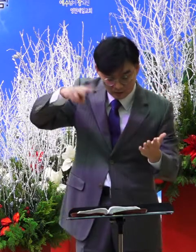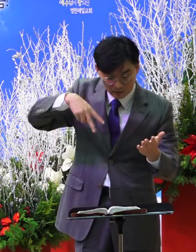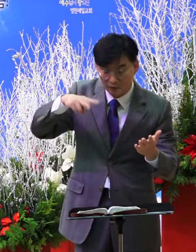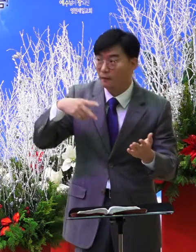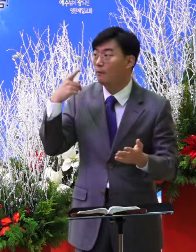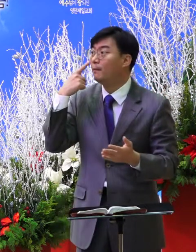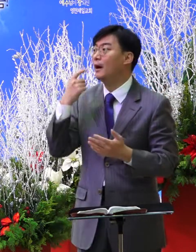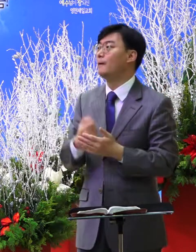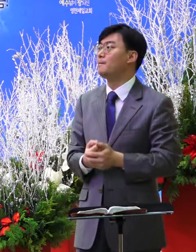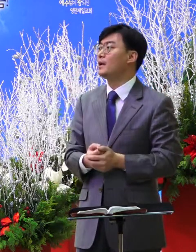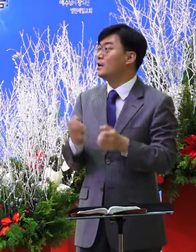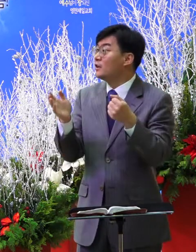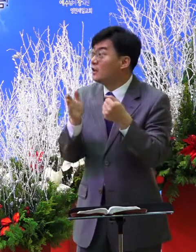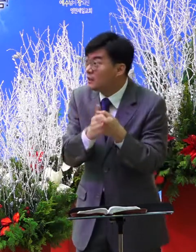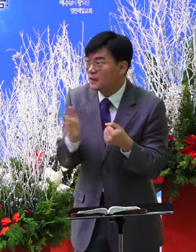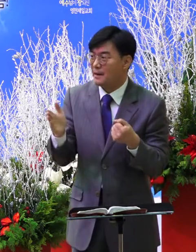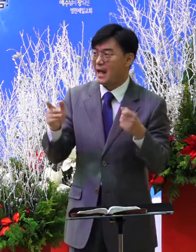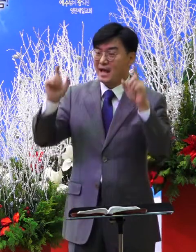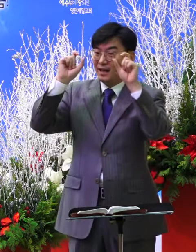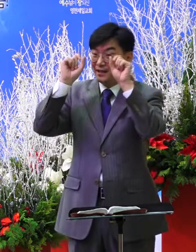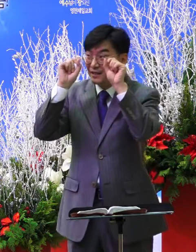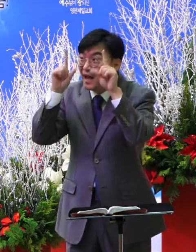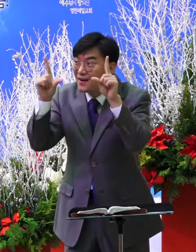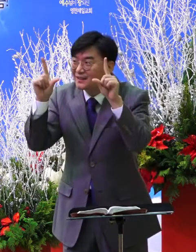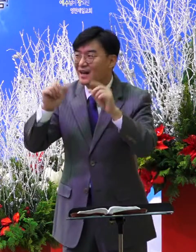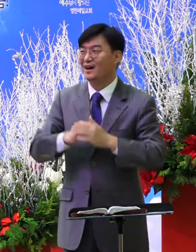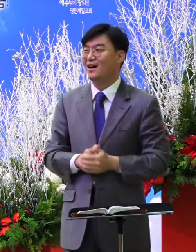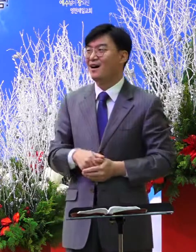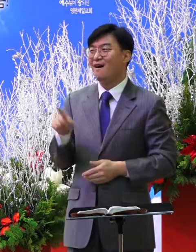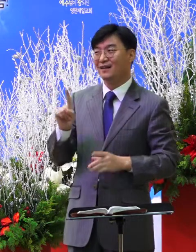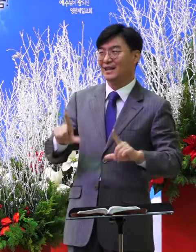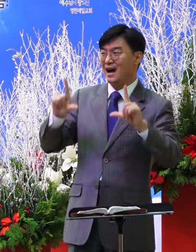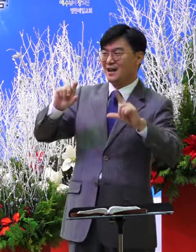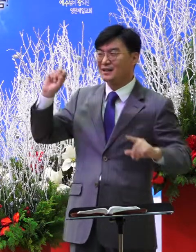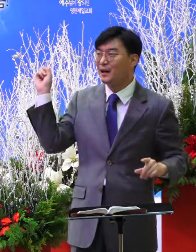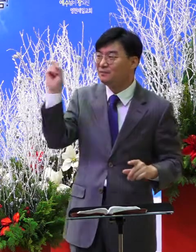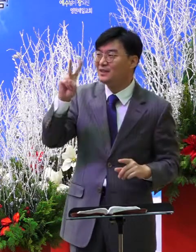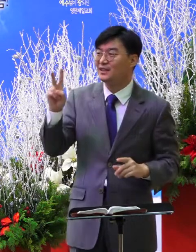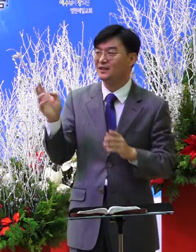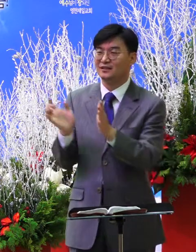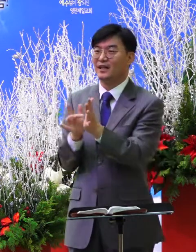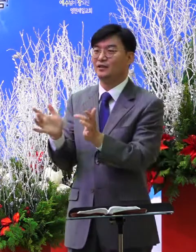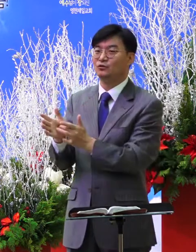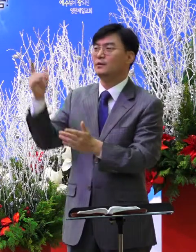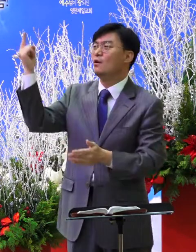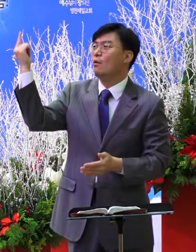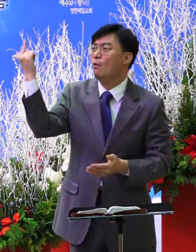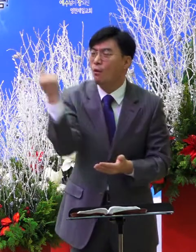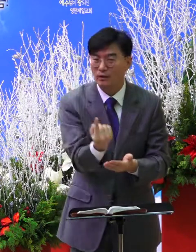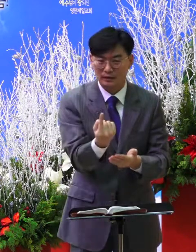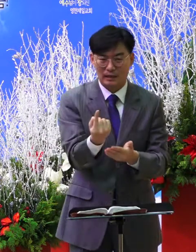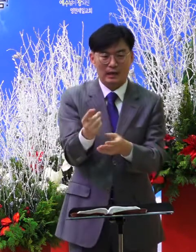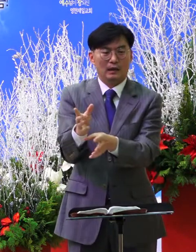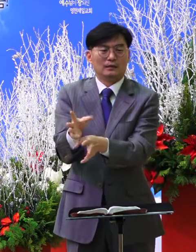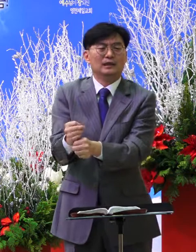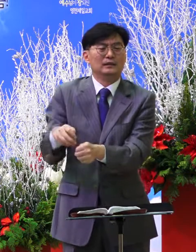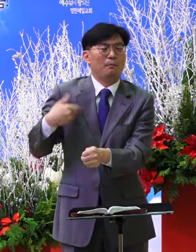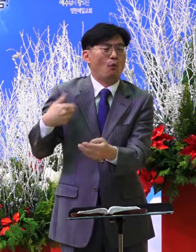읽습니다. 시작. 그러므로 깨어있으라. 어느 날에 너희 주가 임하는지 너희가